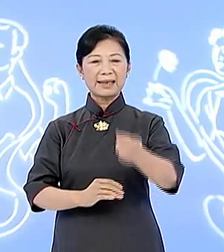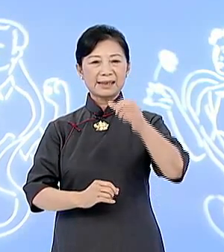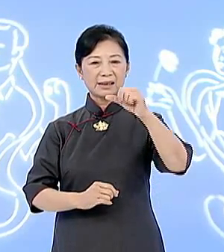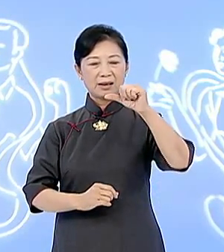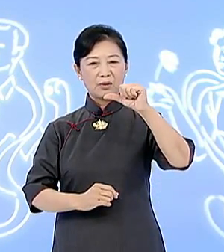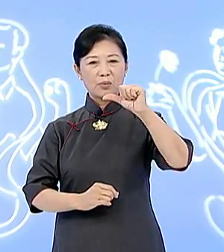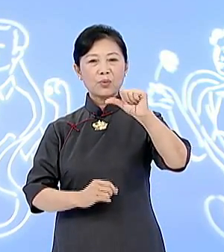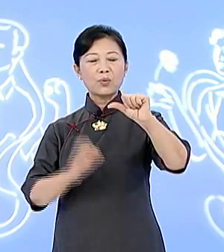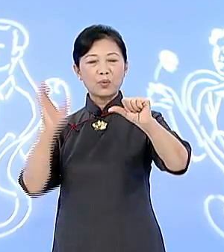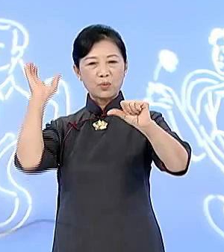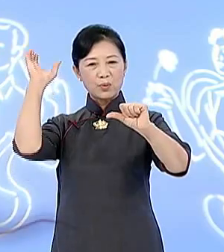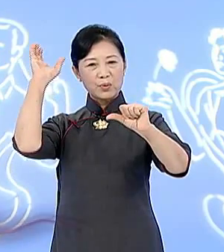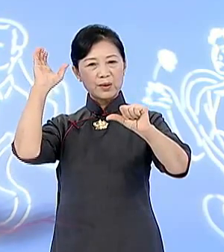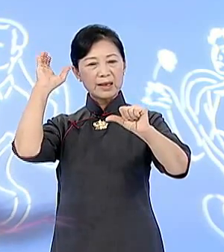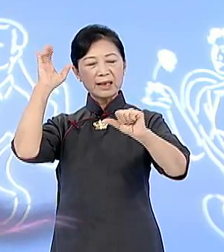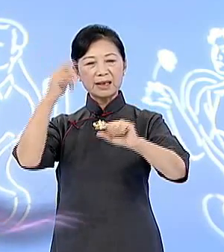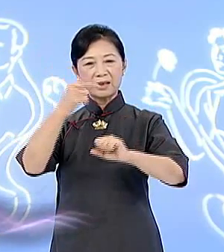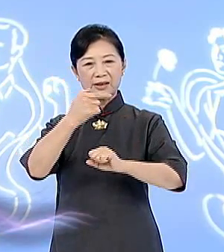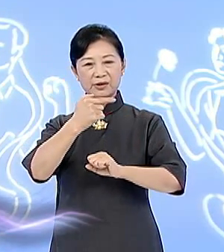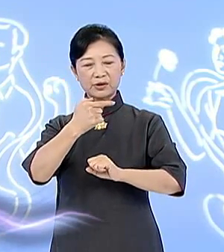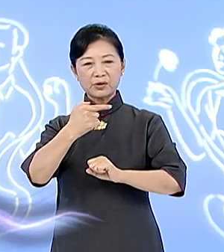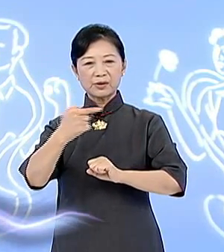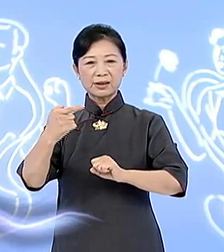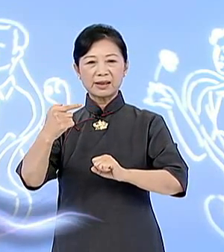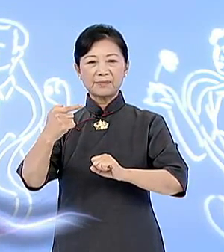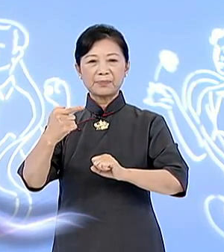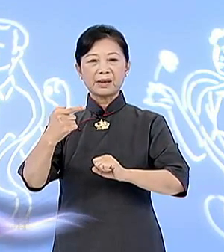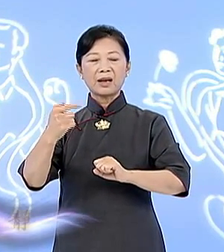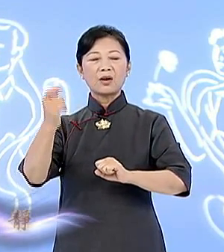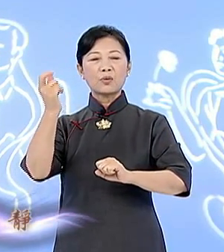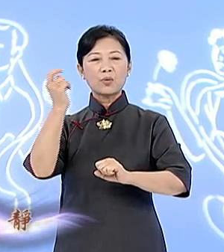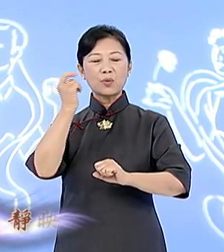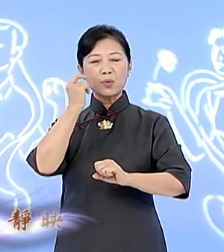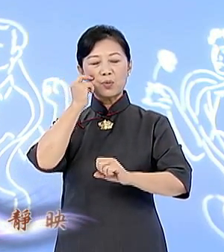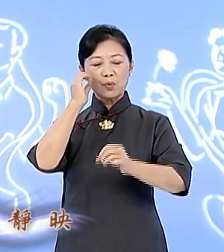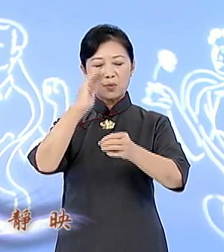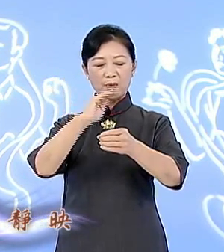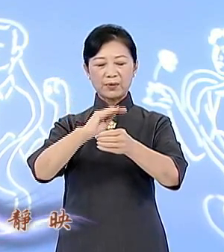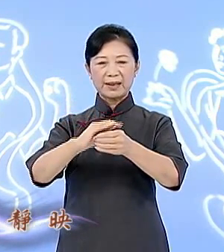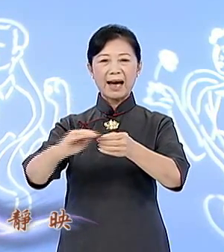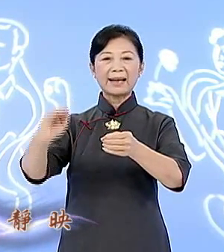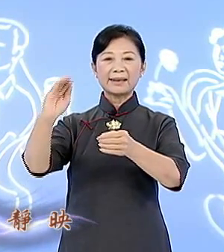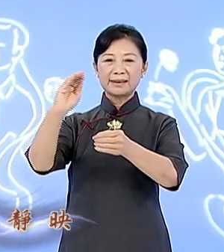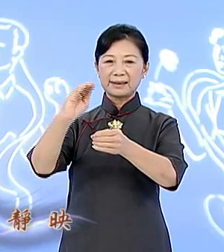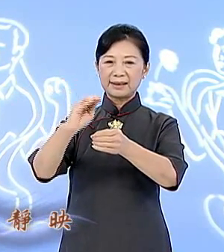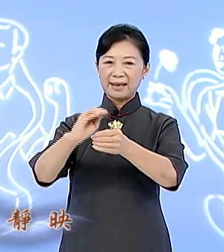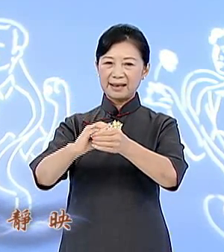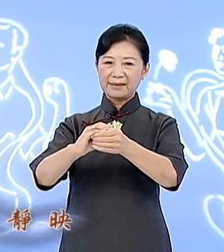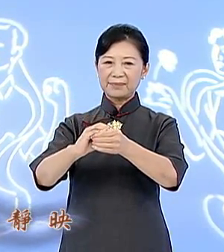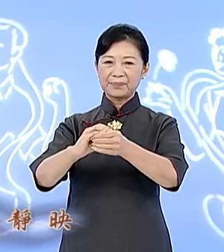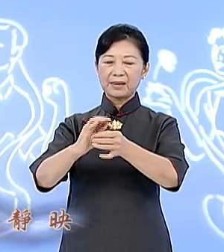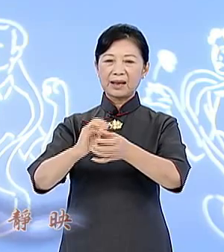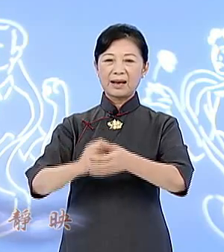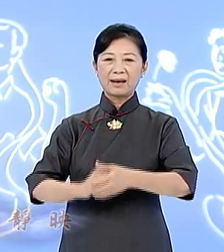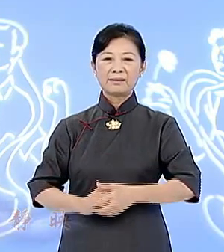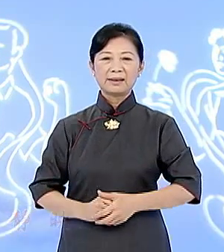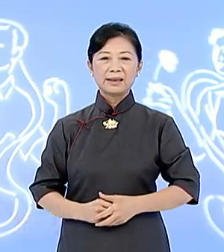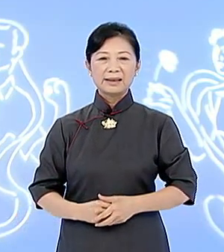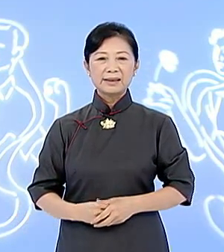次，五义至胜，苦难填。好，接